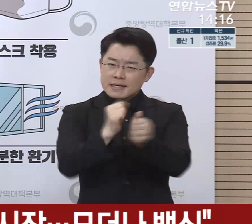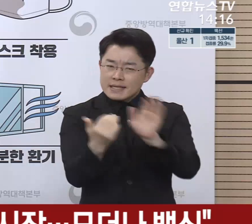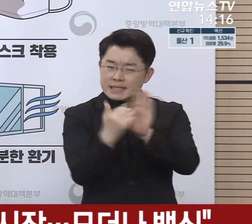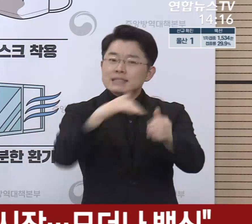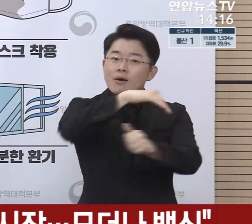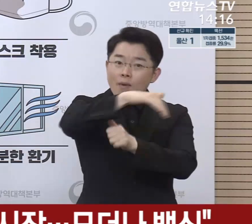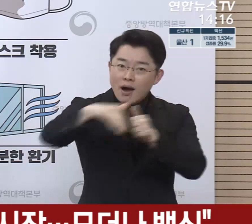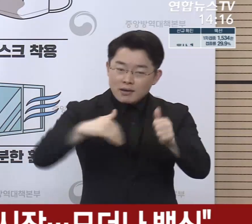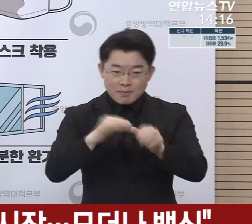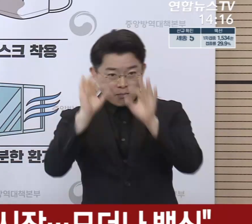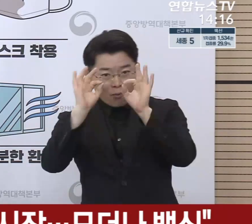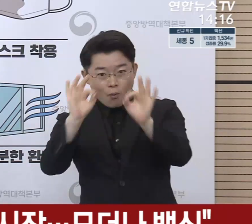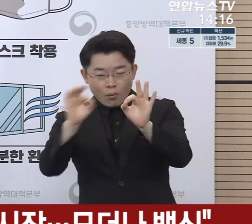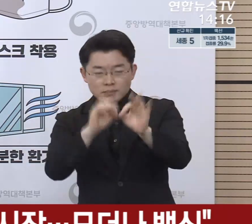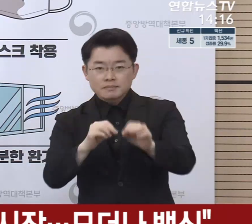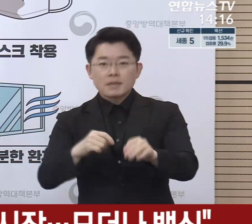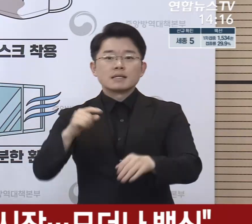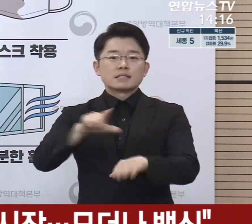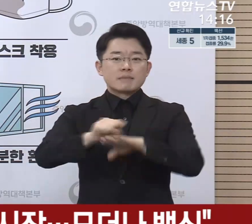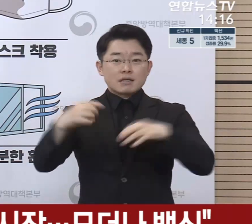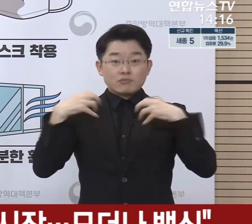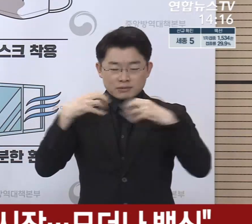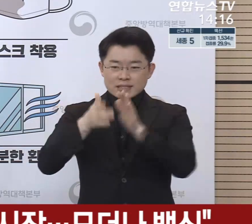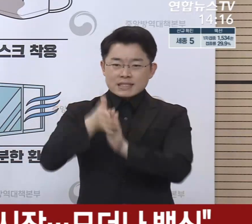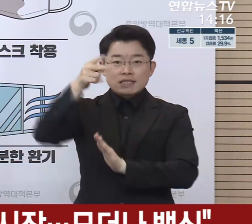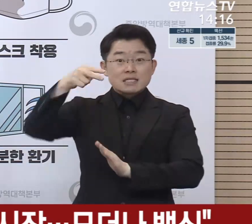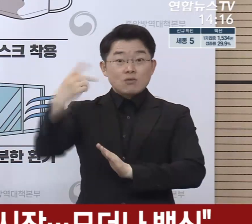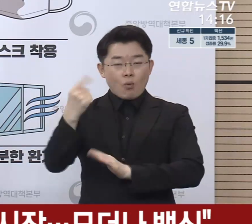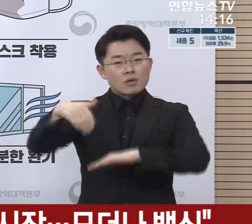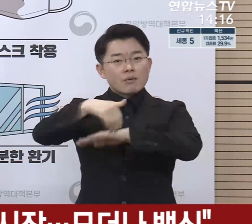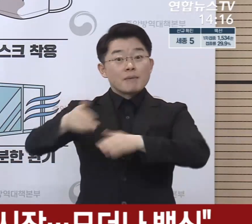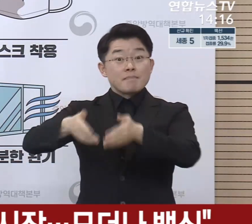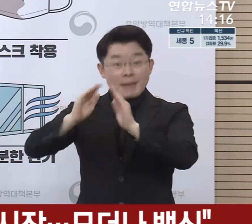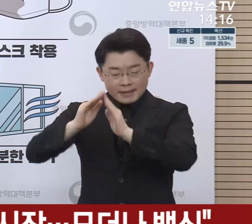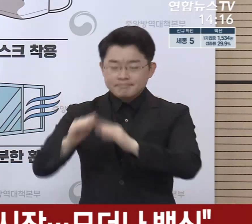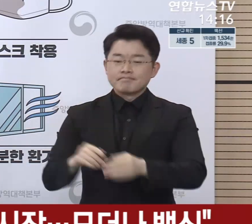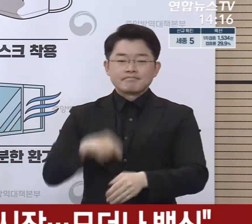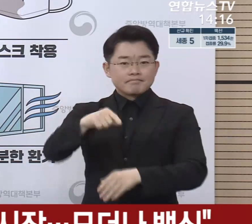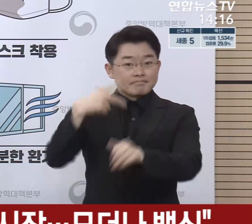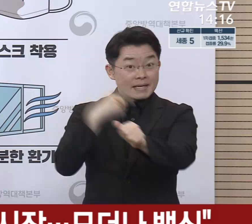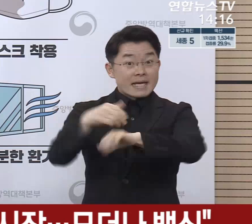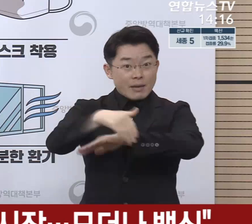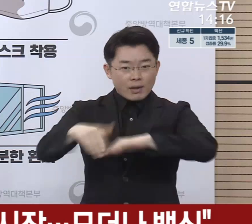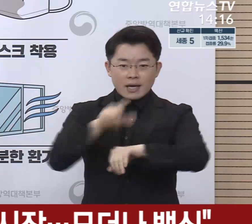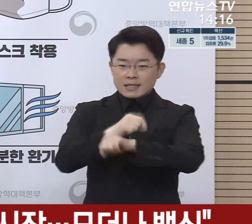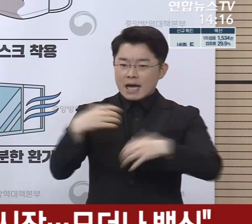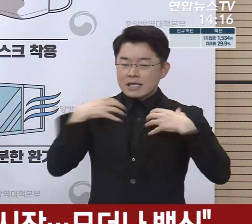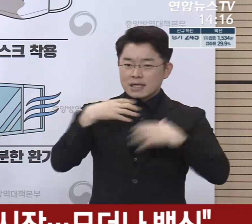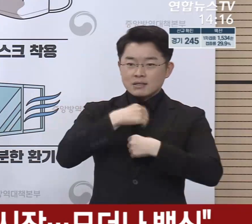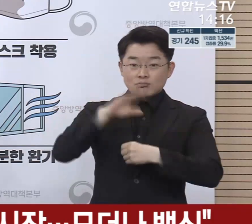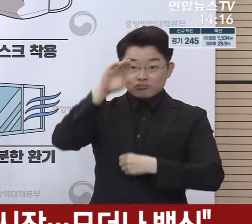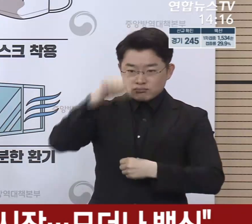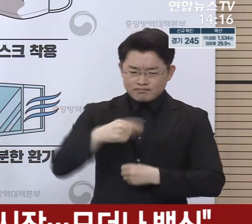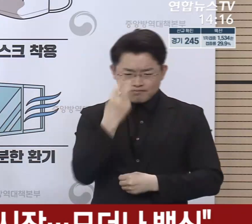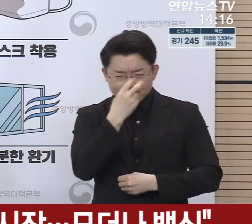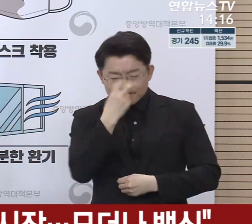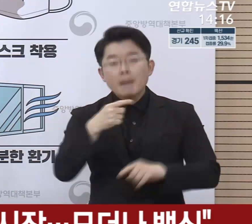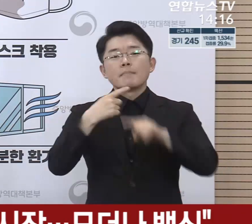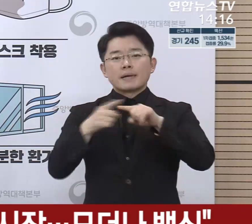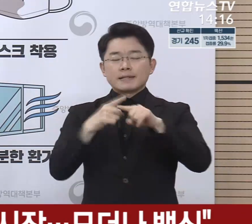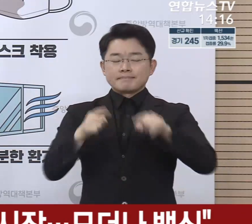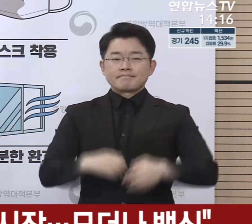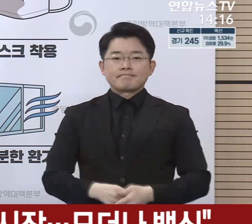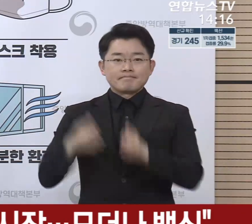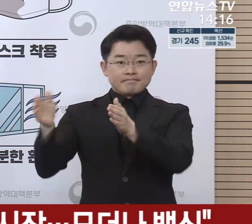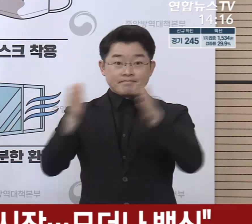고려해서 시도가 접종 계획을 수립하고 행정안전부가 수시로 점검, 평가를 시행할 예정입니다.